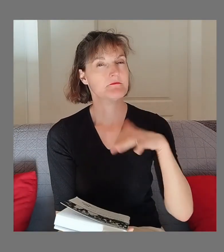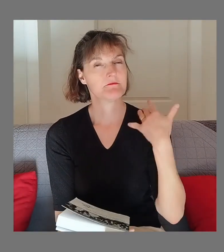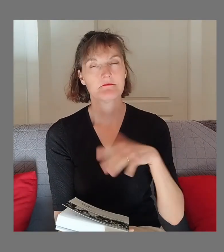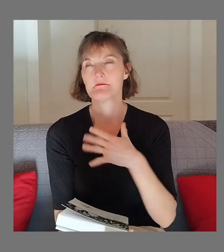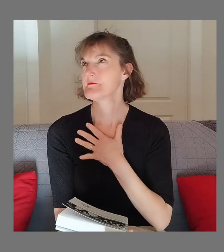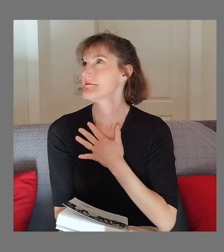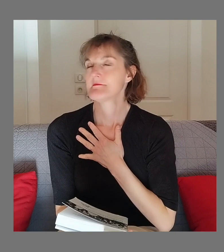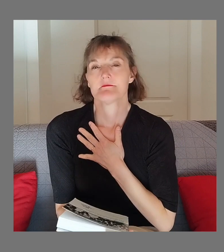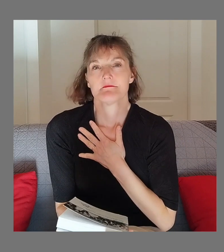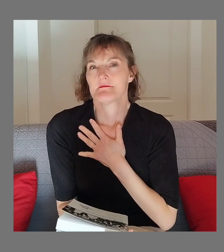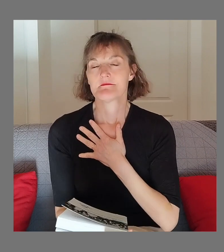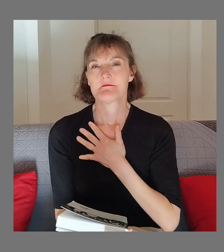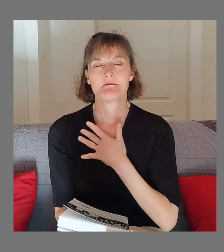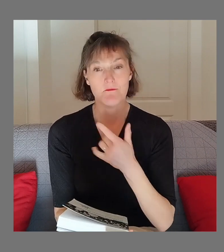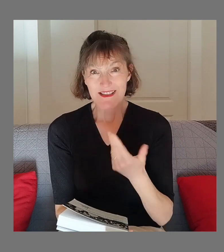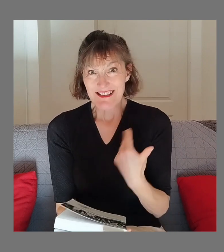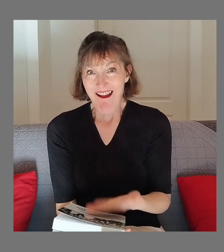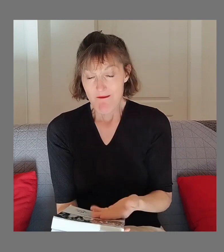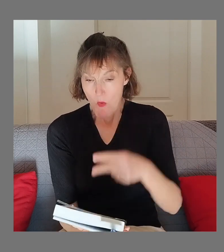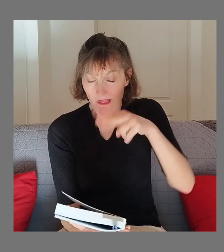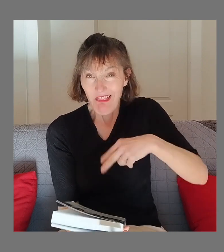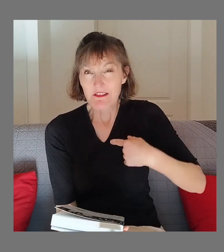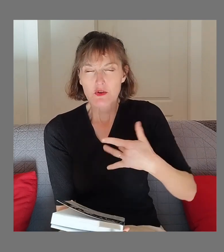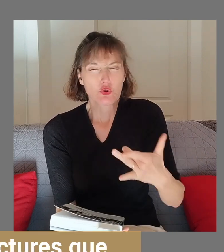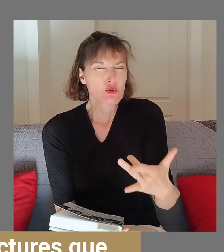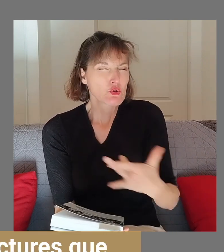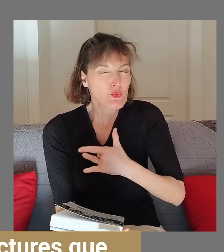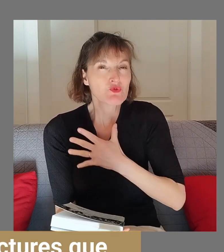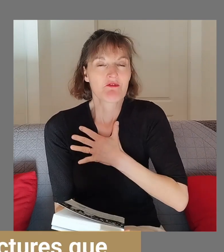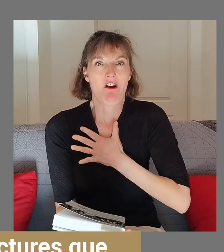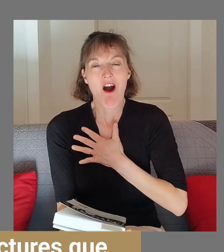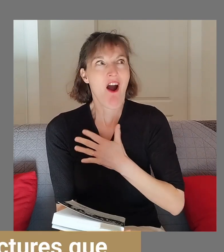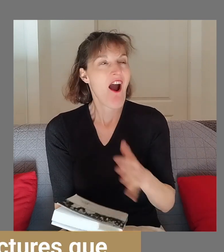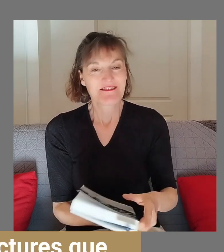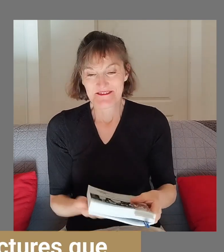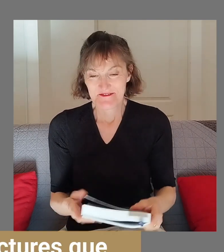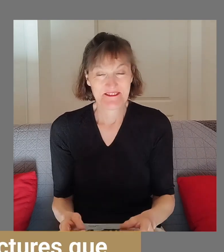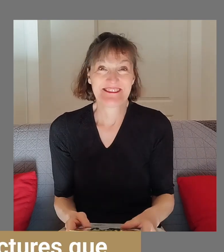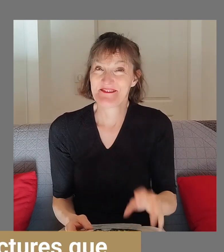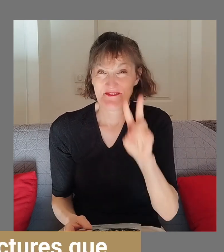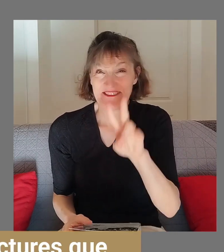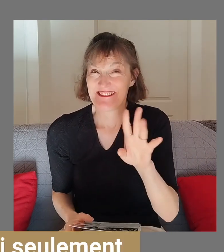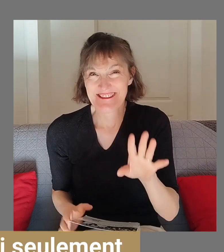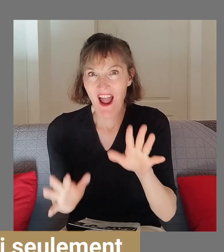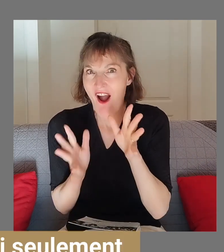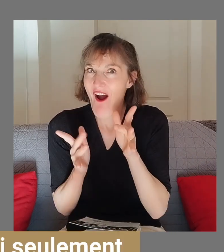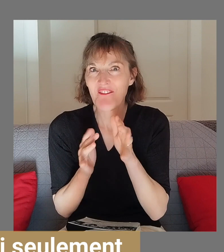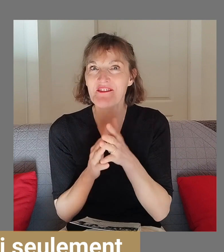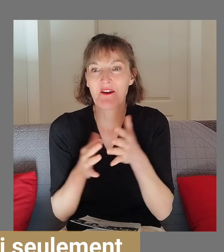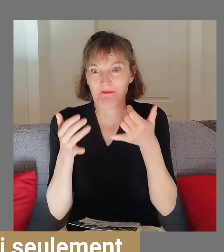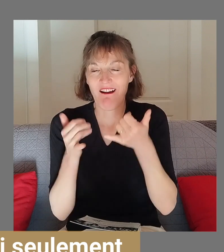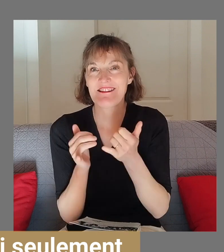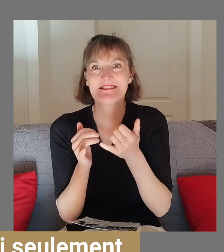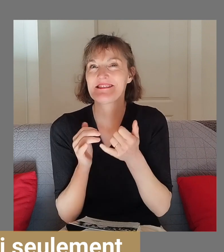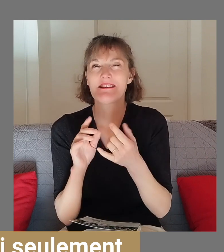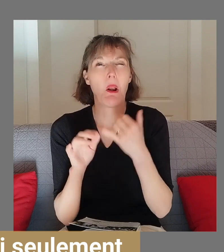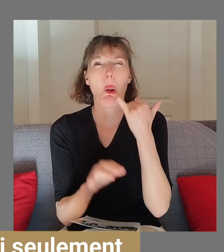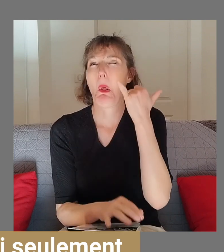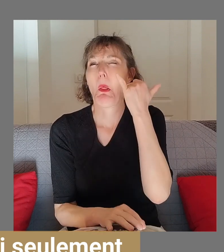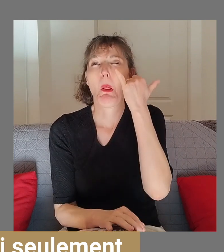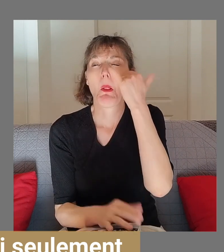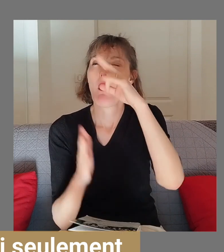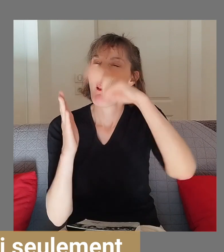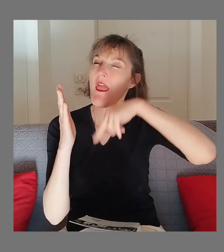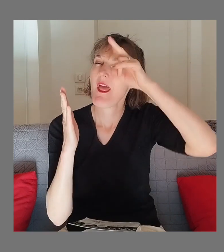Dictionnaire bibliographique des grands sourds de France. C'est vraiment, toutes les lectures que j'ai pu faire m'ont vraiment touchée. J'ai tellement envie